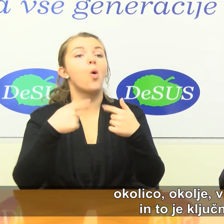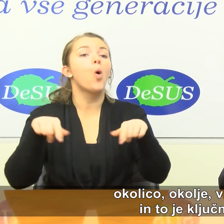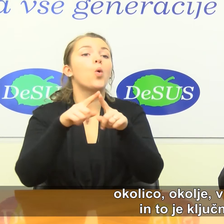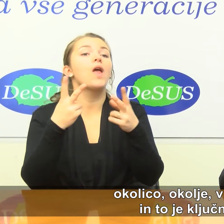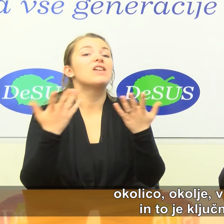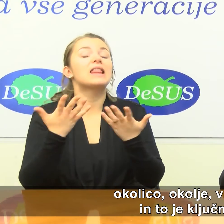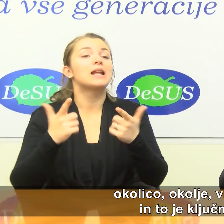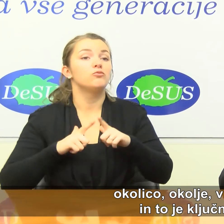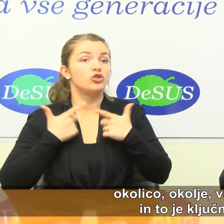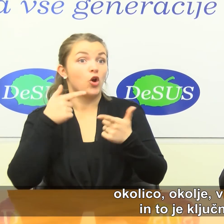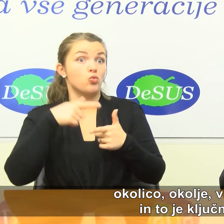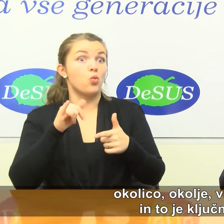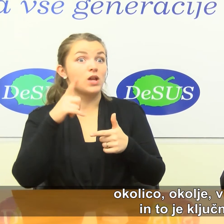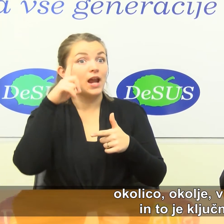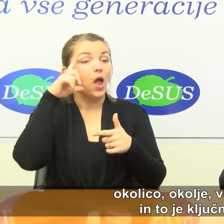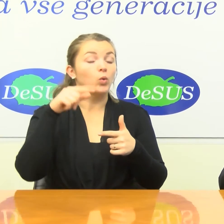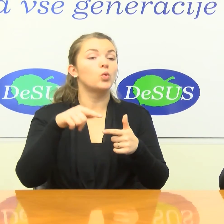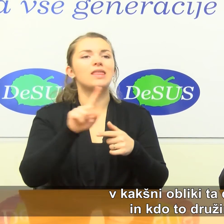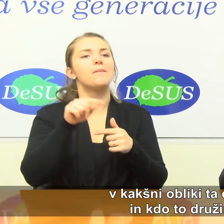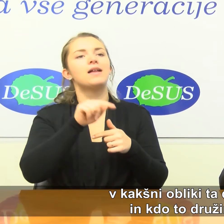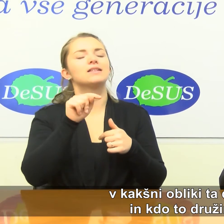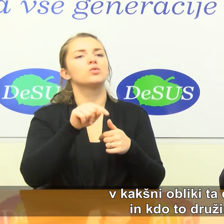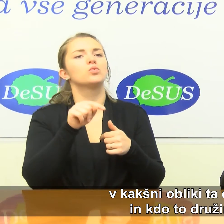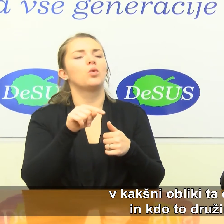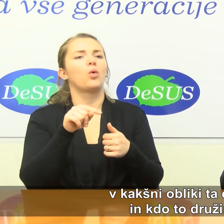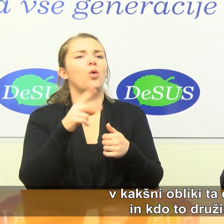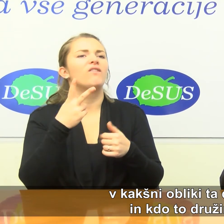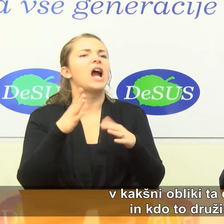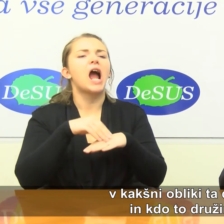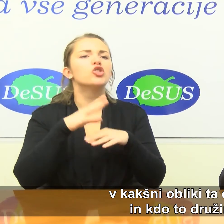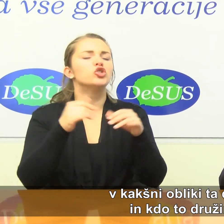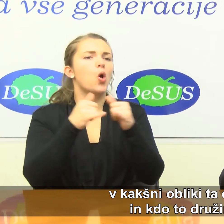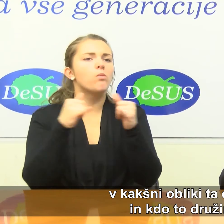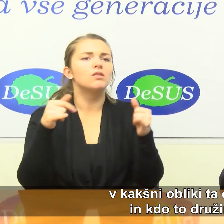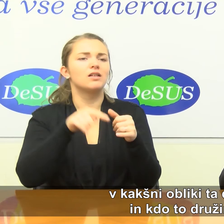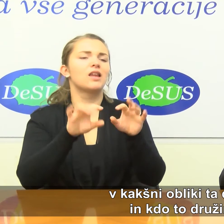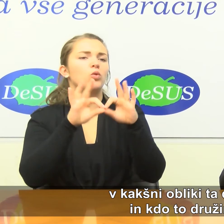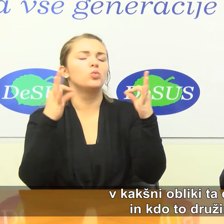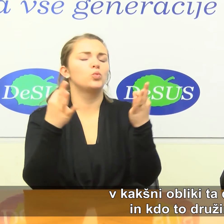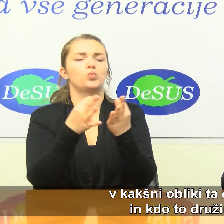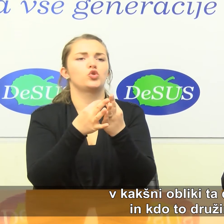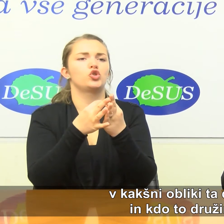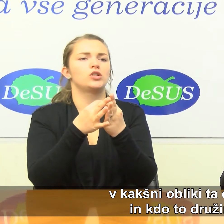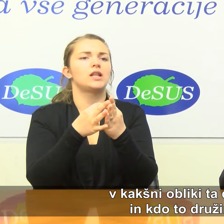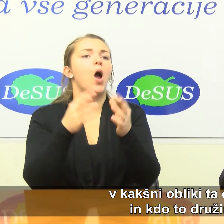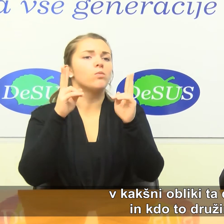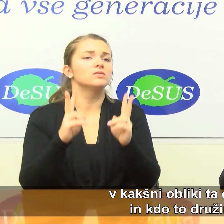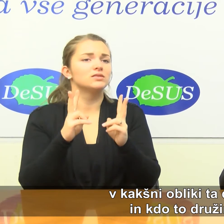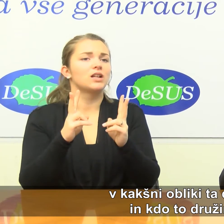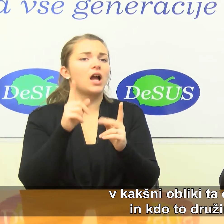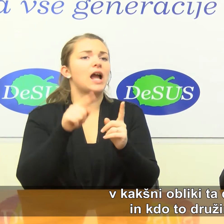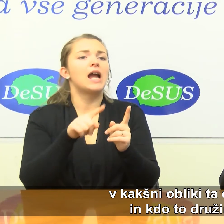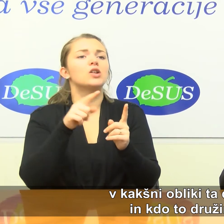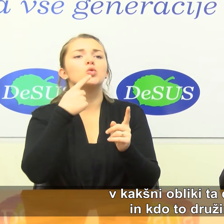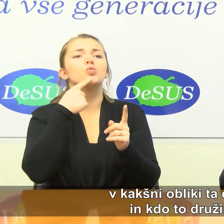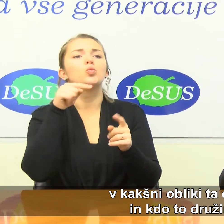ne pa to, v kakšni obliki ta družina eksistira in kdo to družino sestavlja.